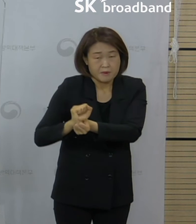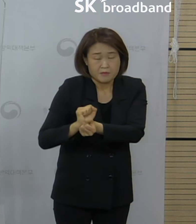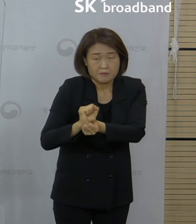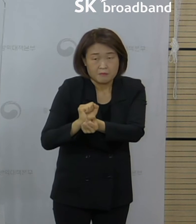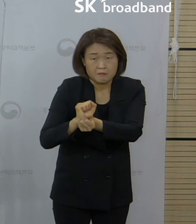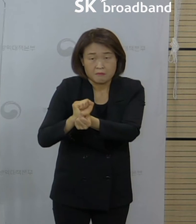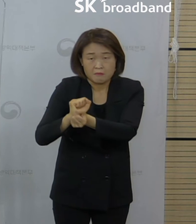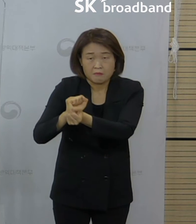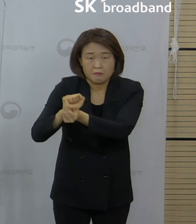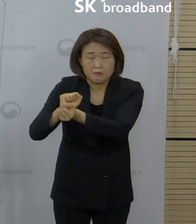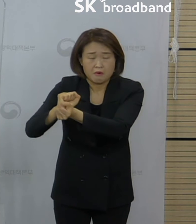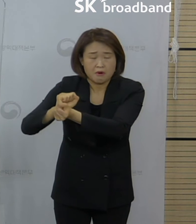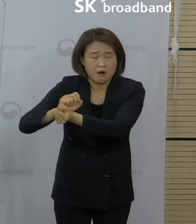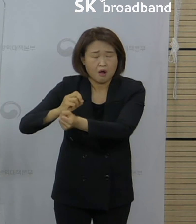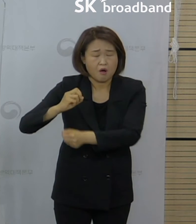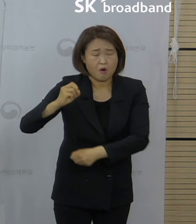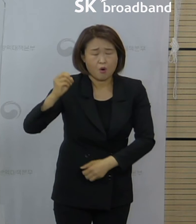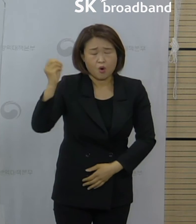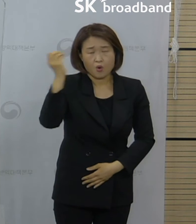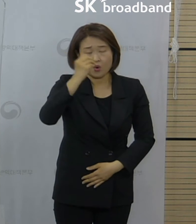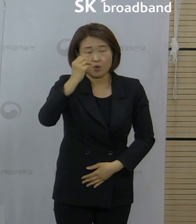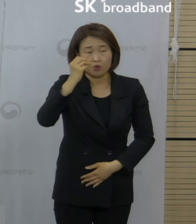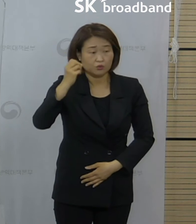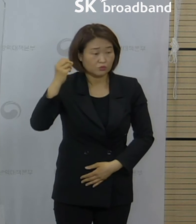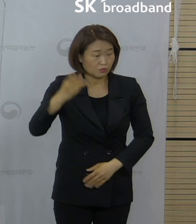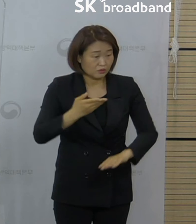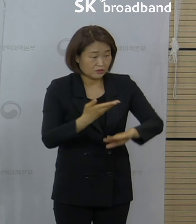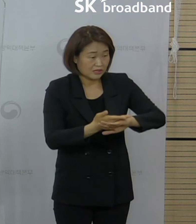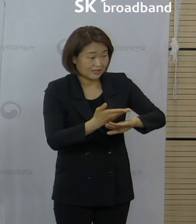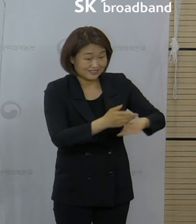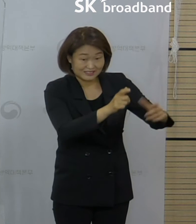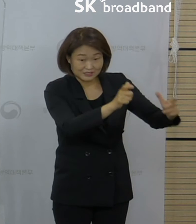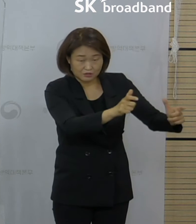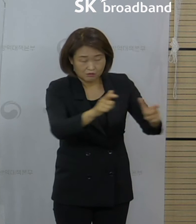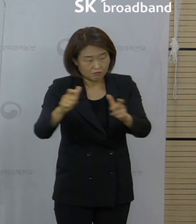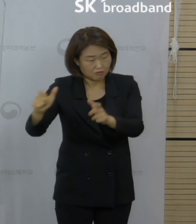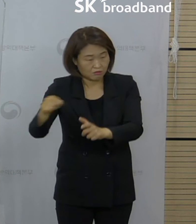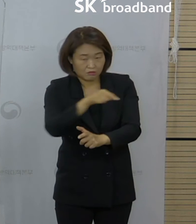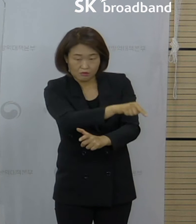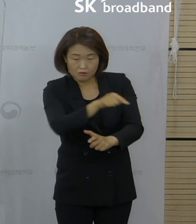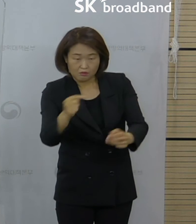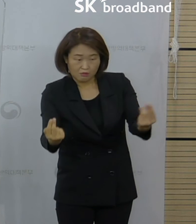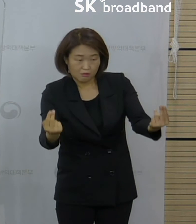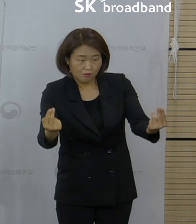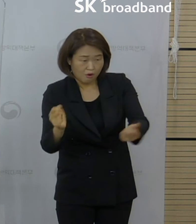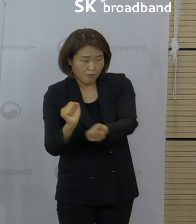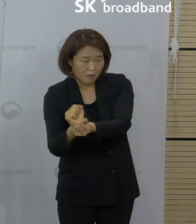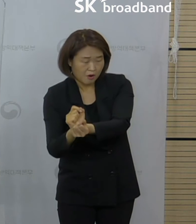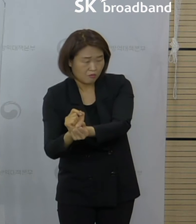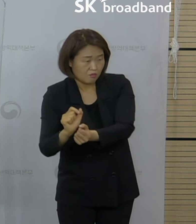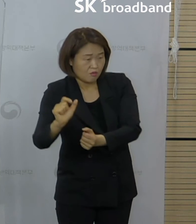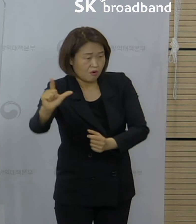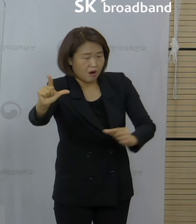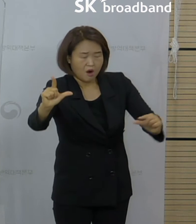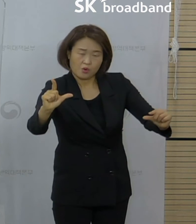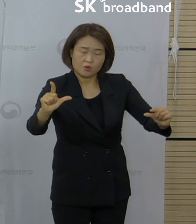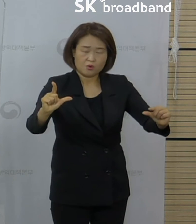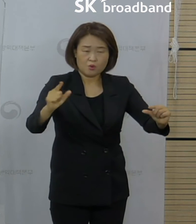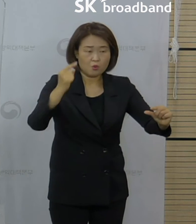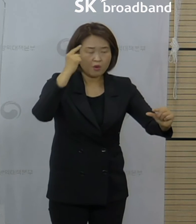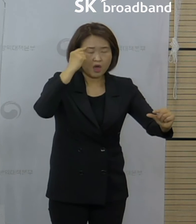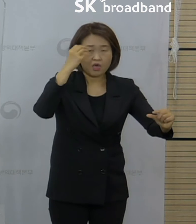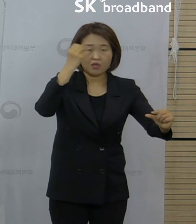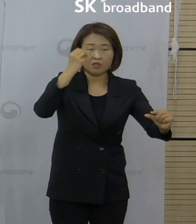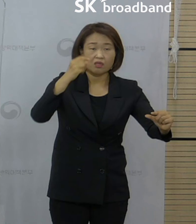일시에 했거나 또 주변의 다른 지역에 비해서 높은 발생 규모를 보이거나 전체적으로 발생